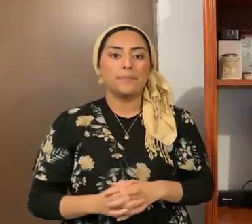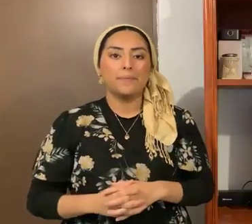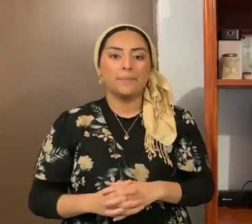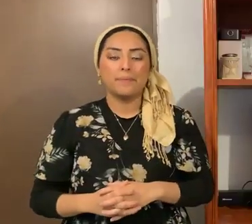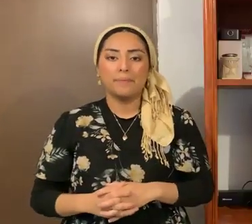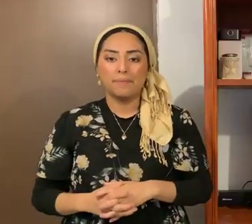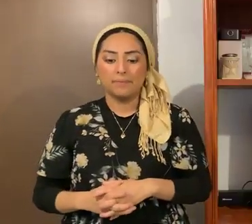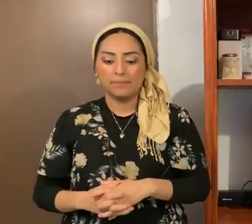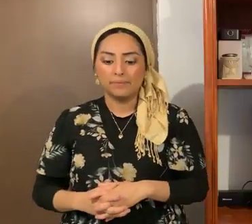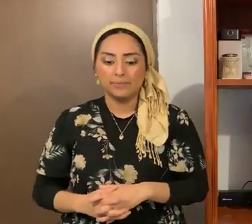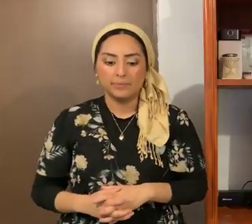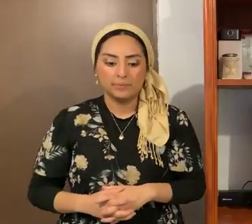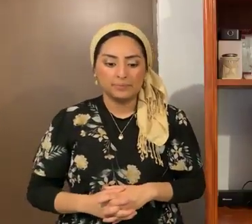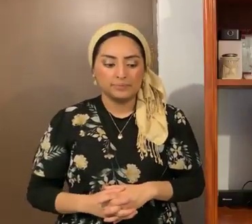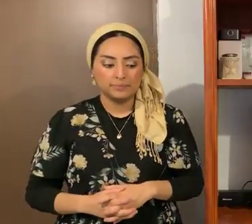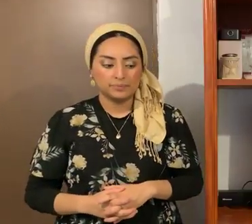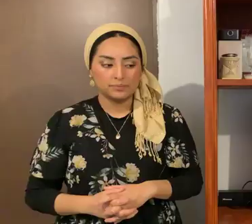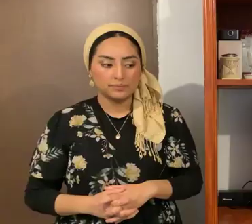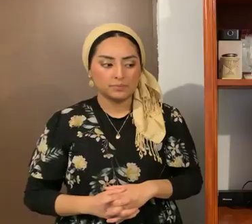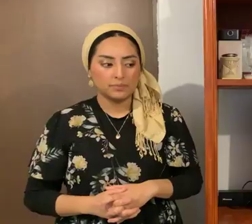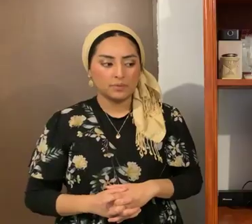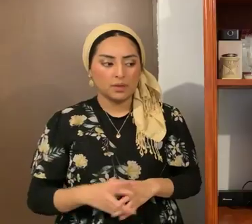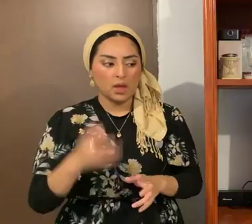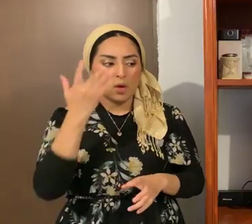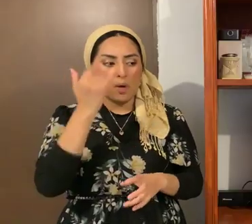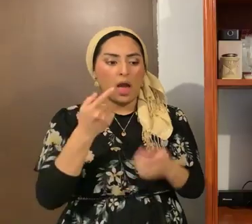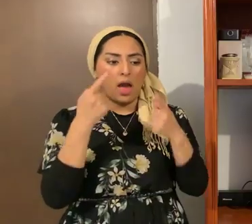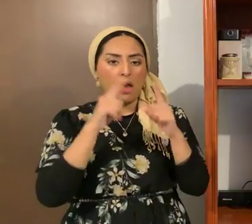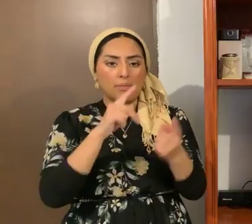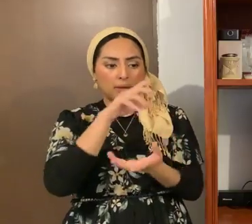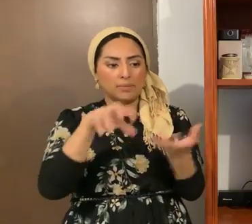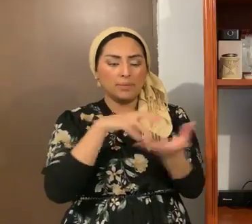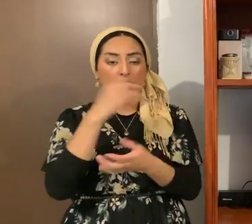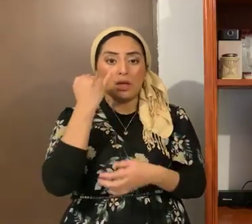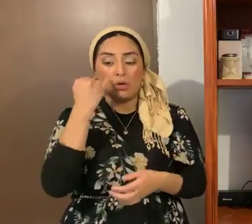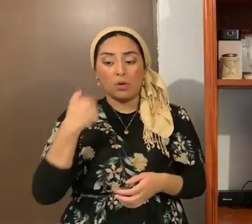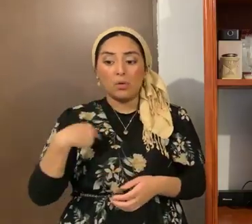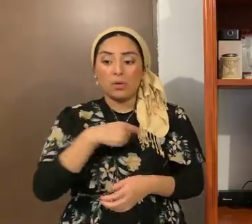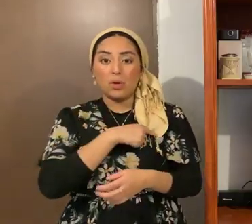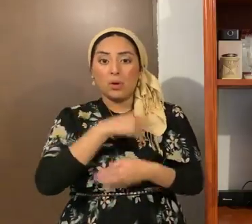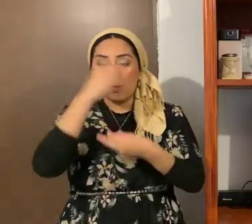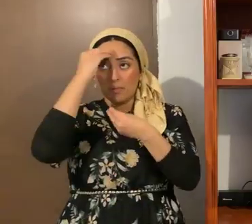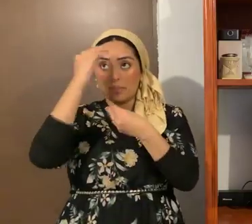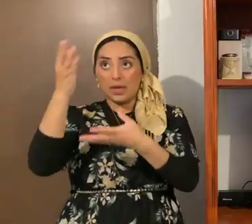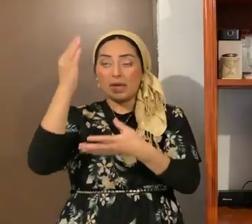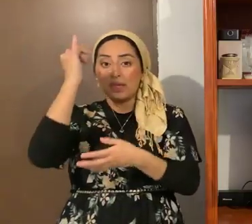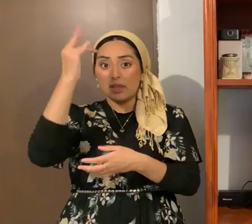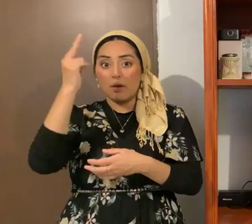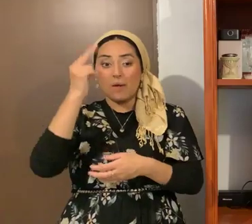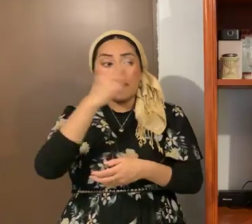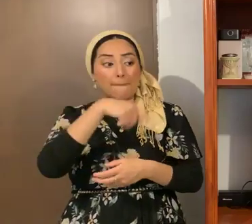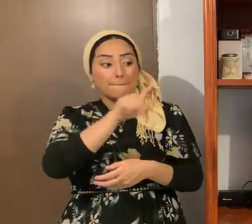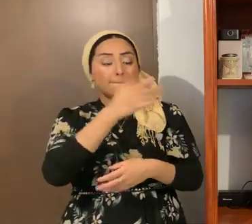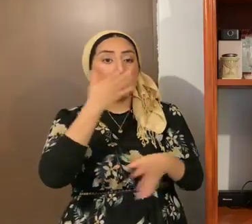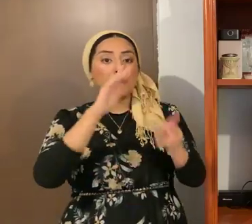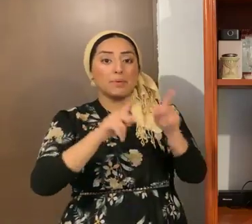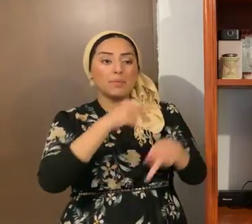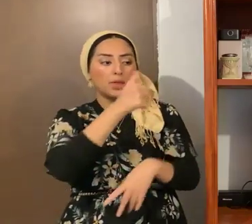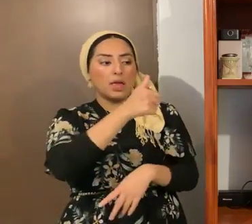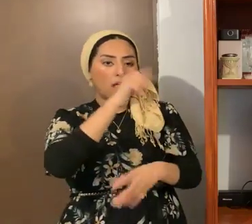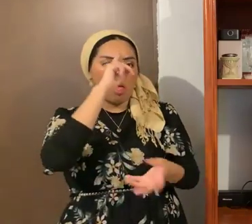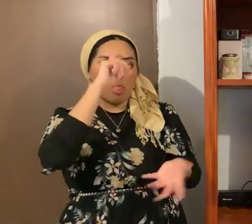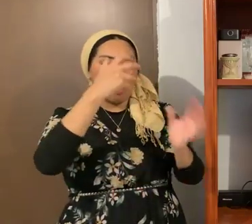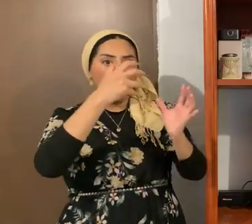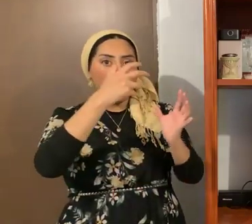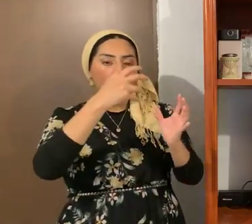ver entonces por qué se dan estas cosas. Si uno obedece al Eterno, nuestros enemigos son confundidos. Vamos